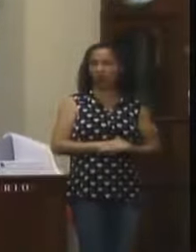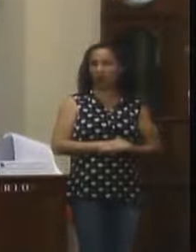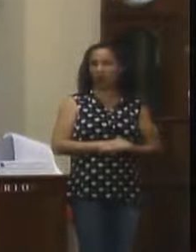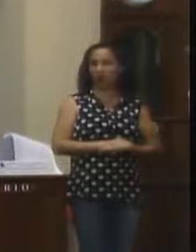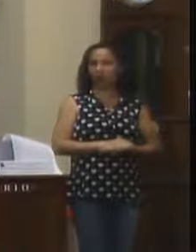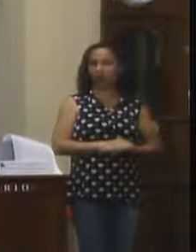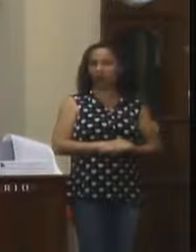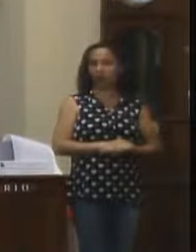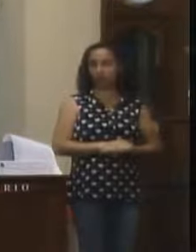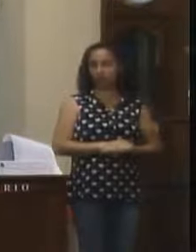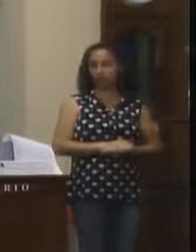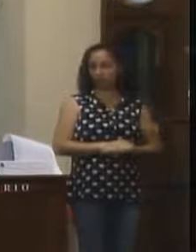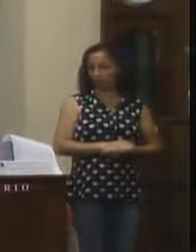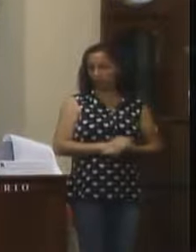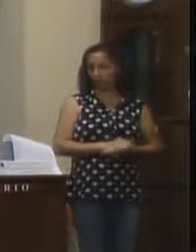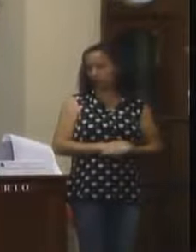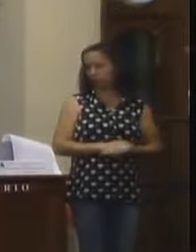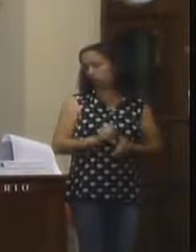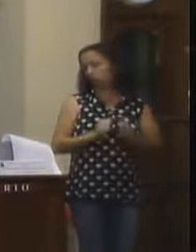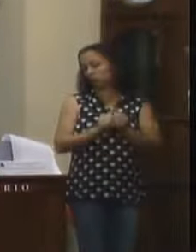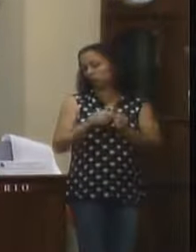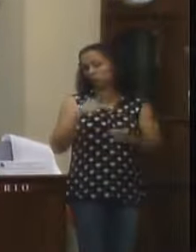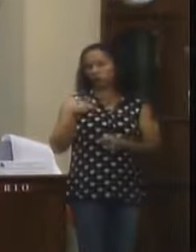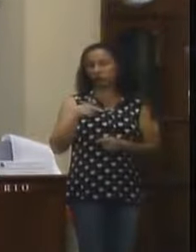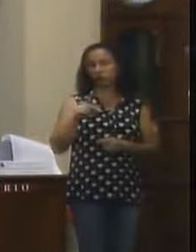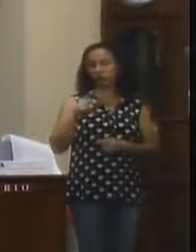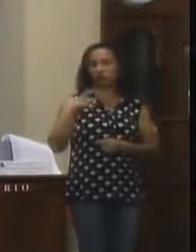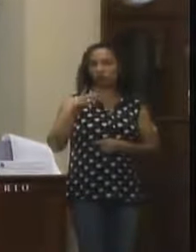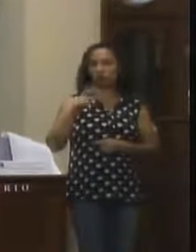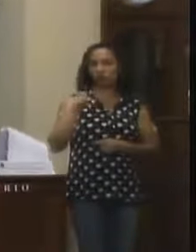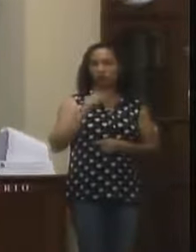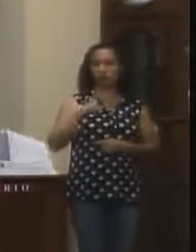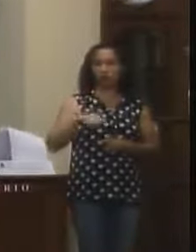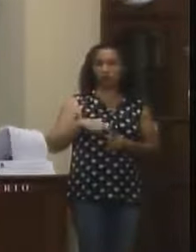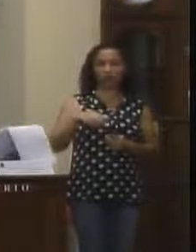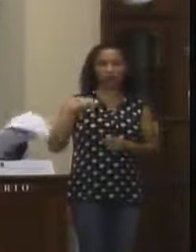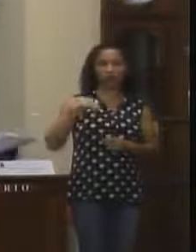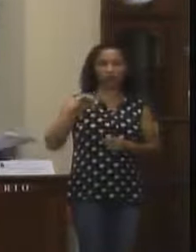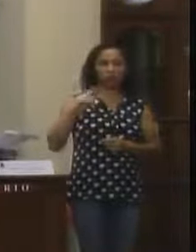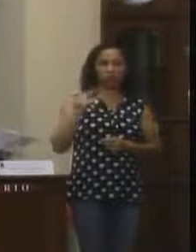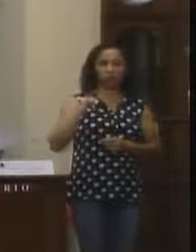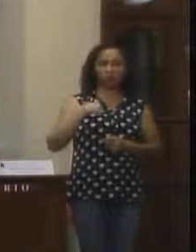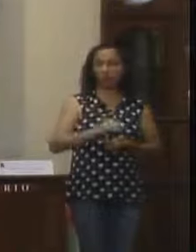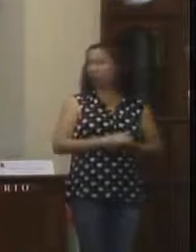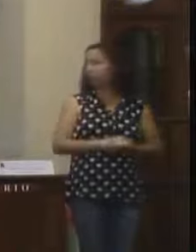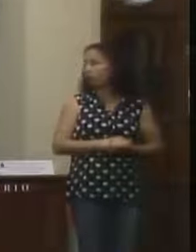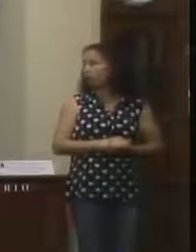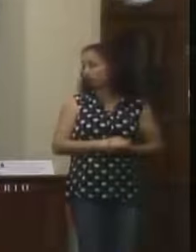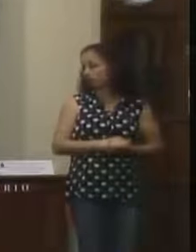Nogueira, acompanhando o voto, professor Rafael e vereadora Michele Cabral.